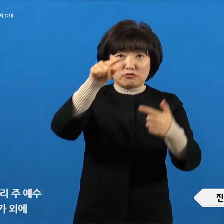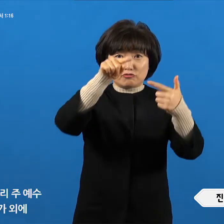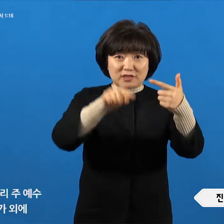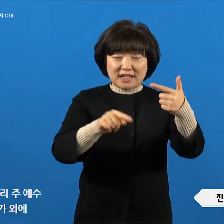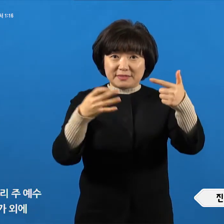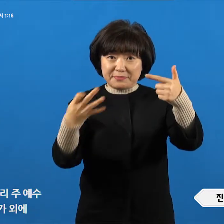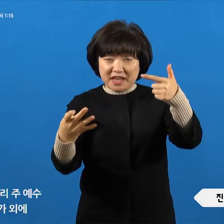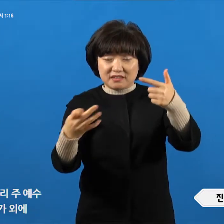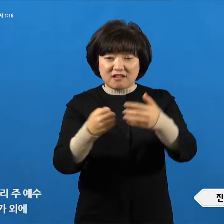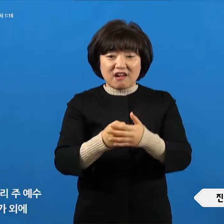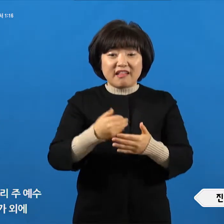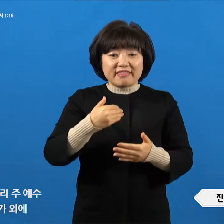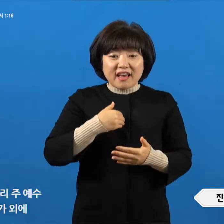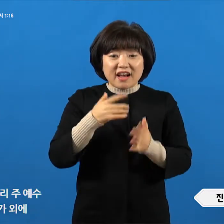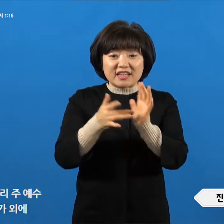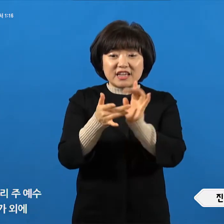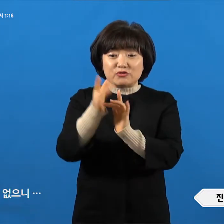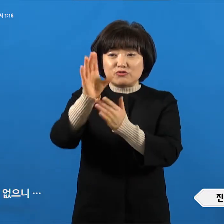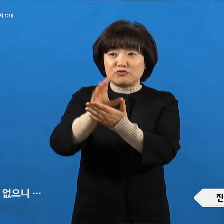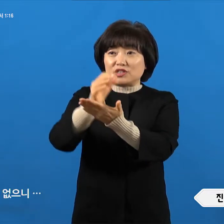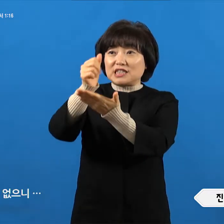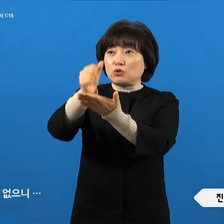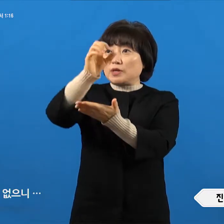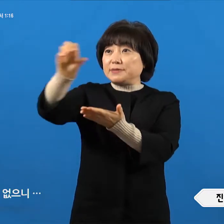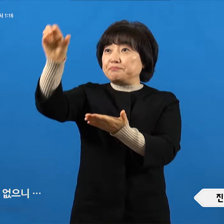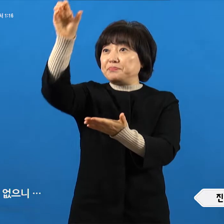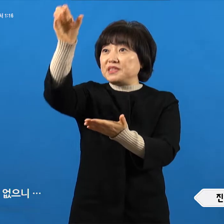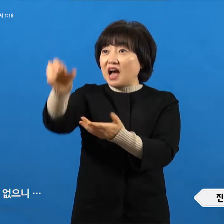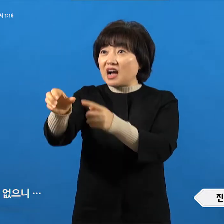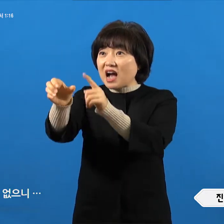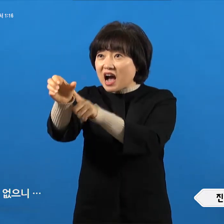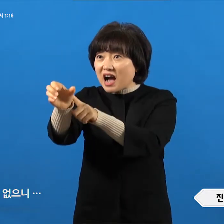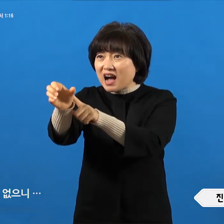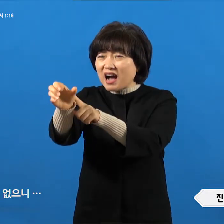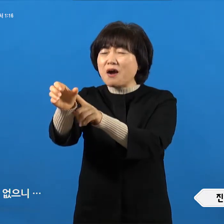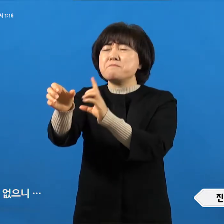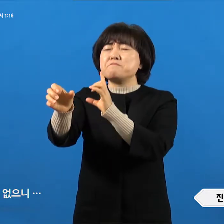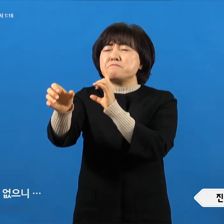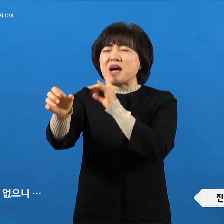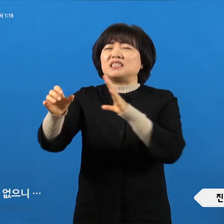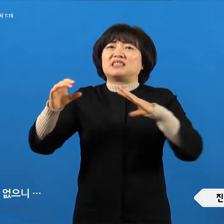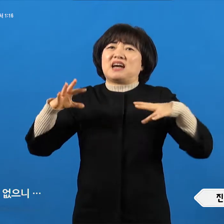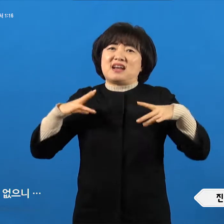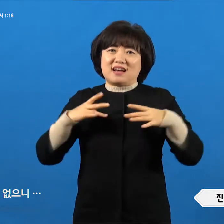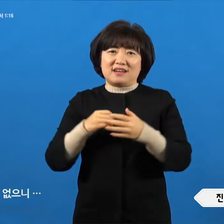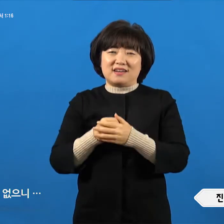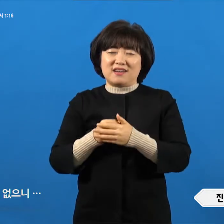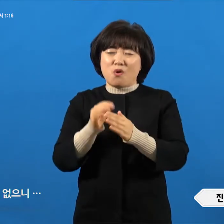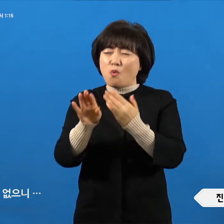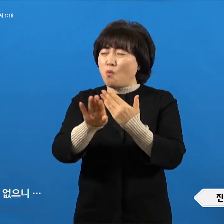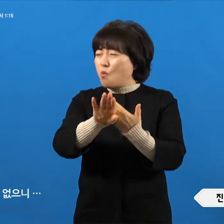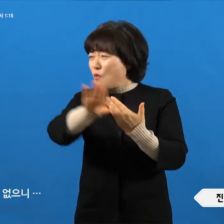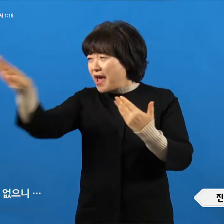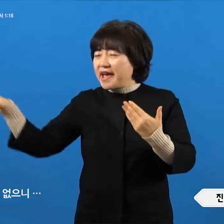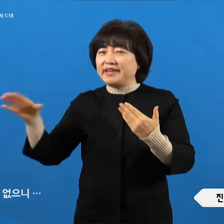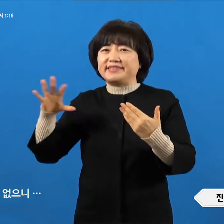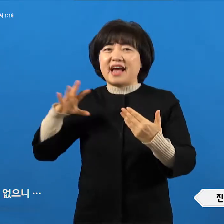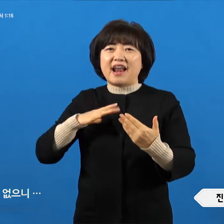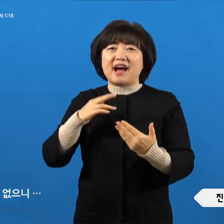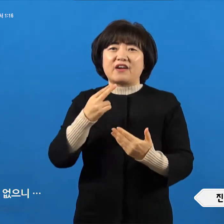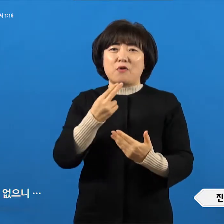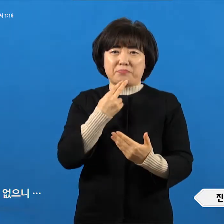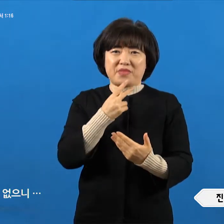예수 그리스도의 십자가 외에는 결코 자랑할 것이 없나니. 자랑한다고